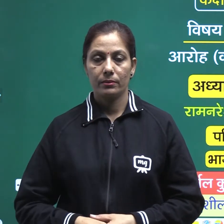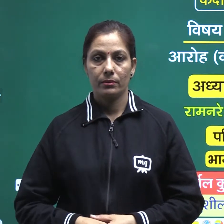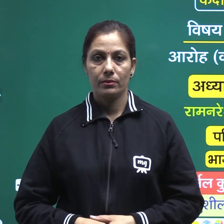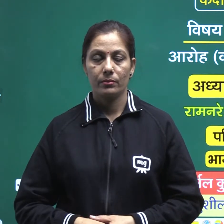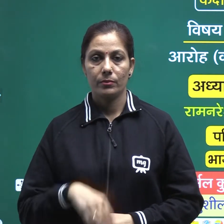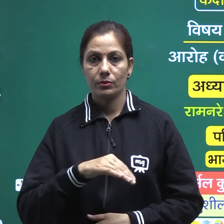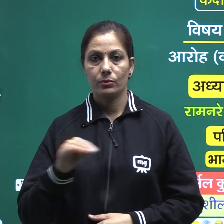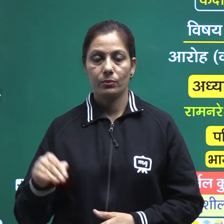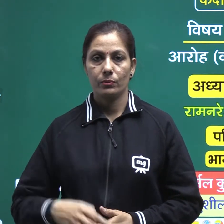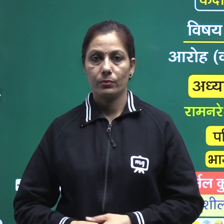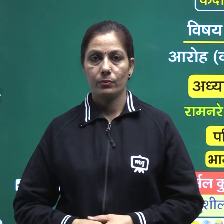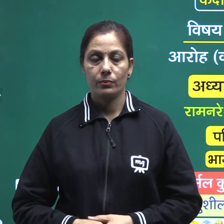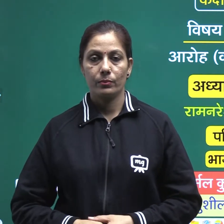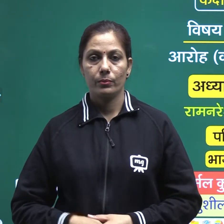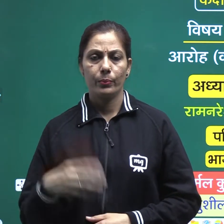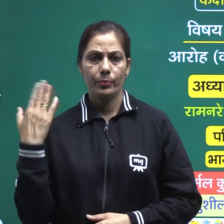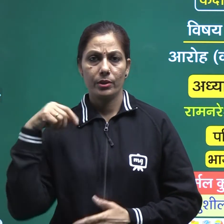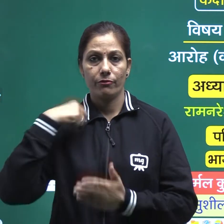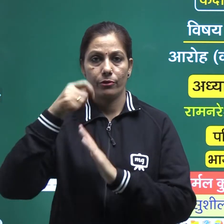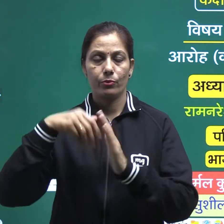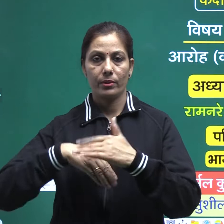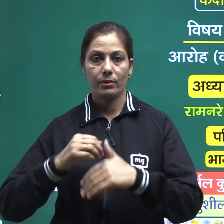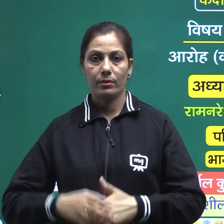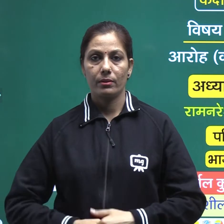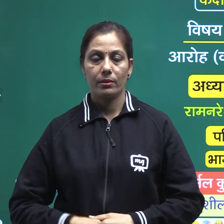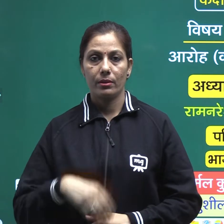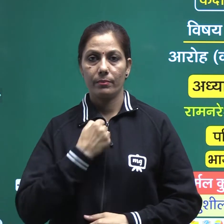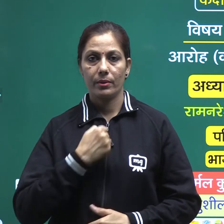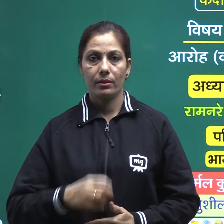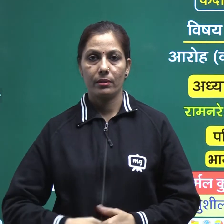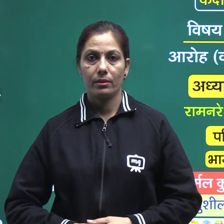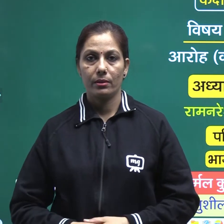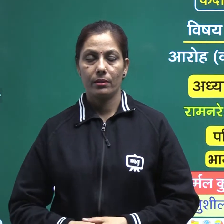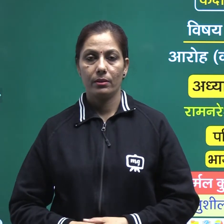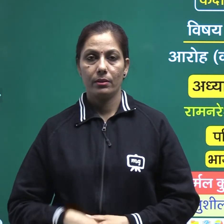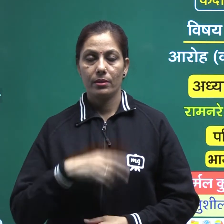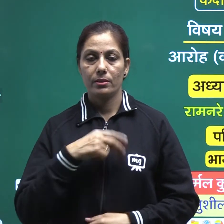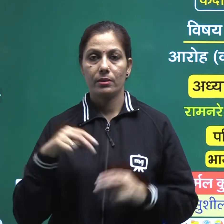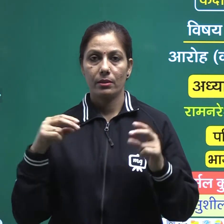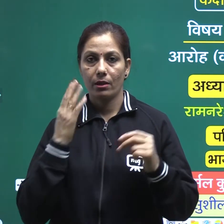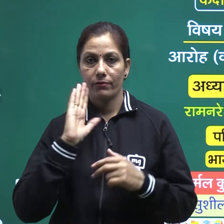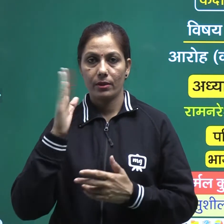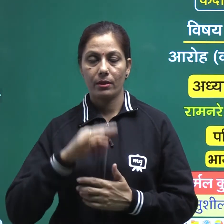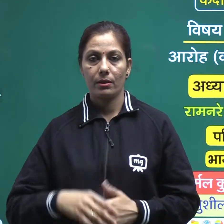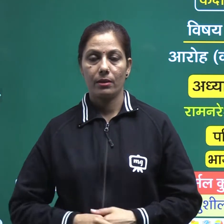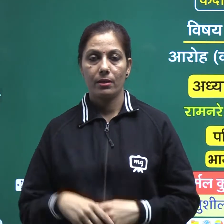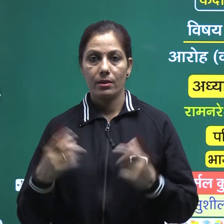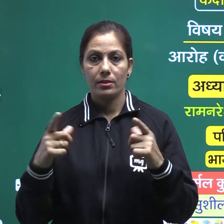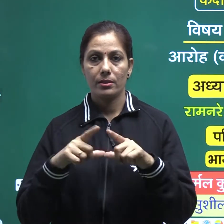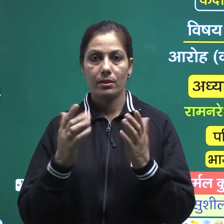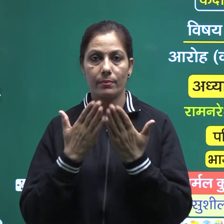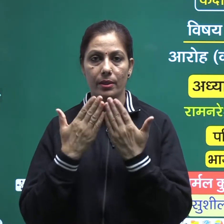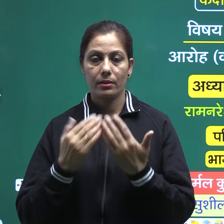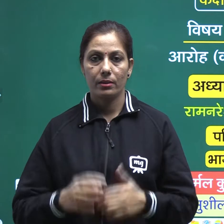को बच्चों कि पिछली वीडियो में कि हमने इस कविता का हां सर